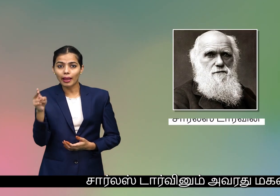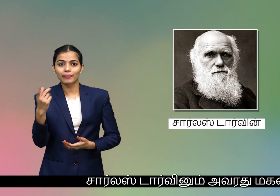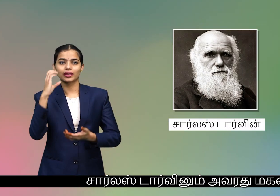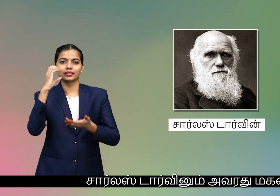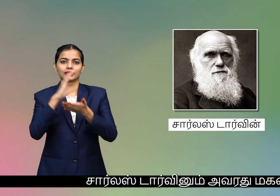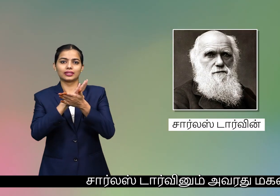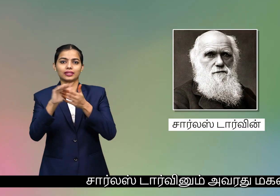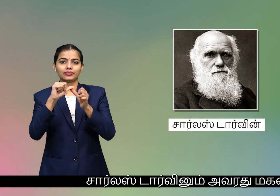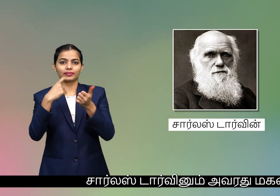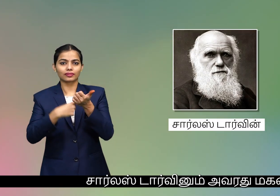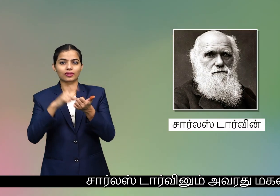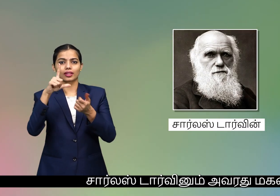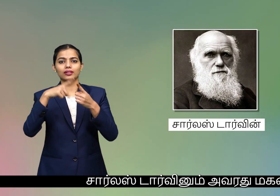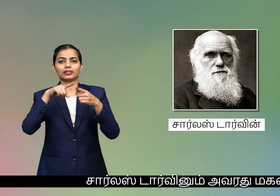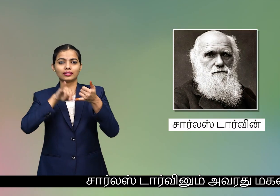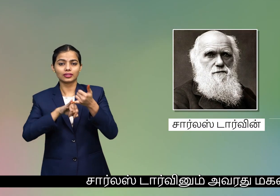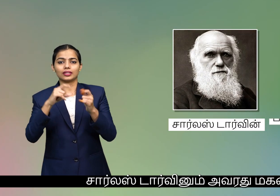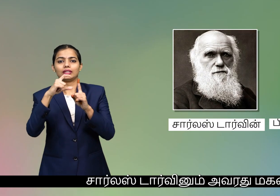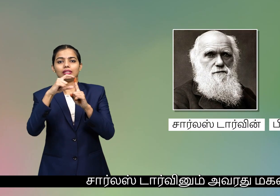சார்லஸ் டார்வினும் அவரது மகன்